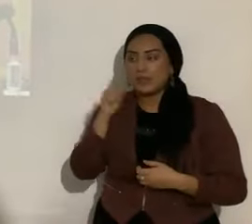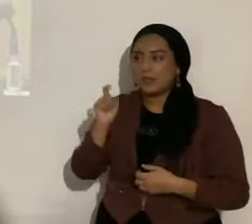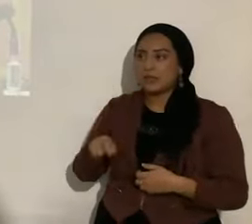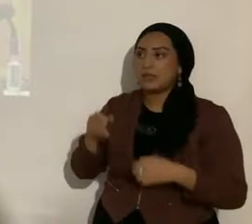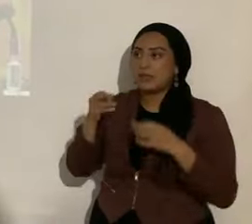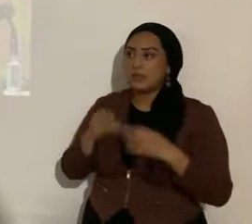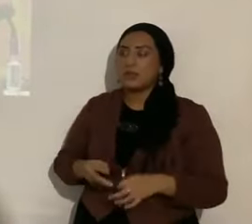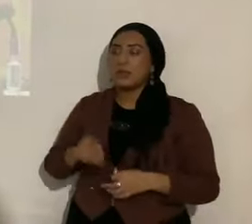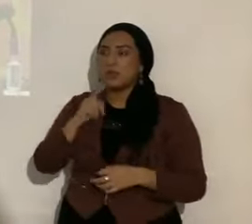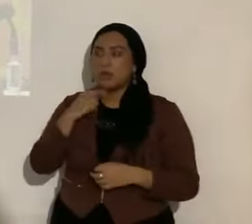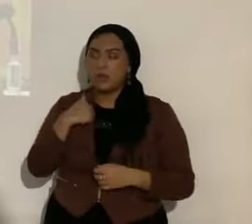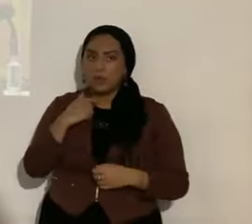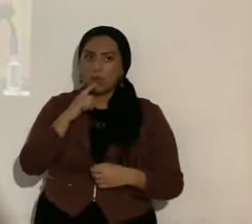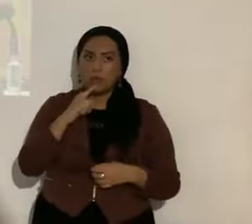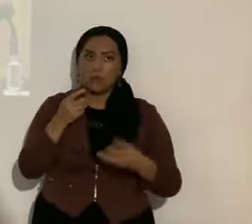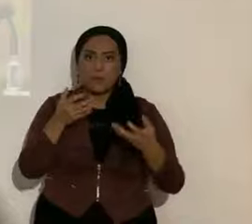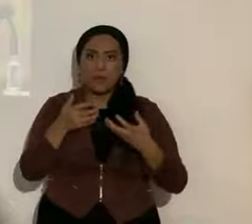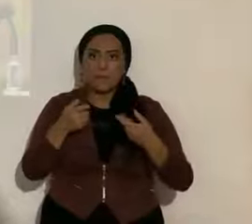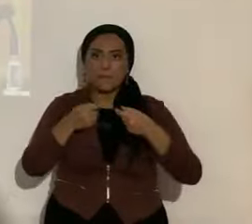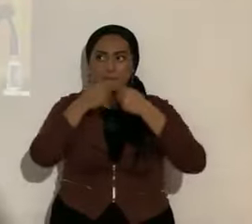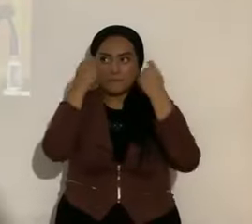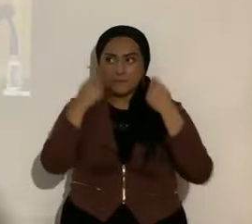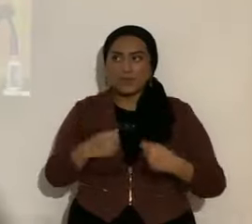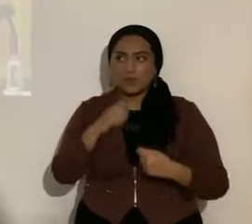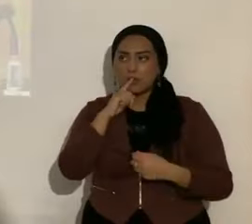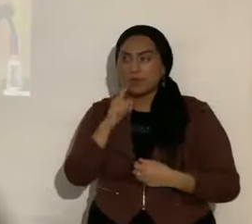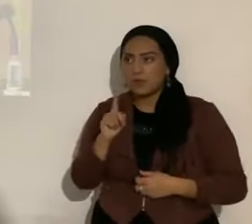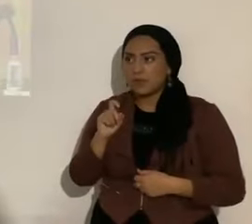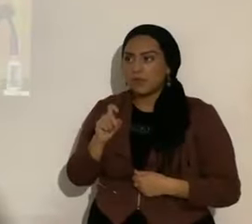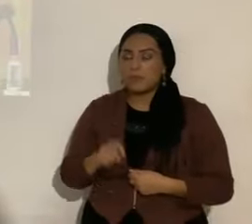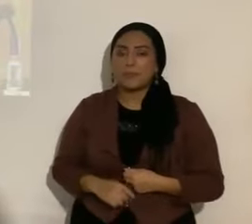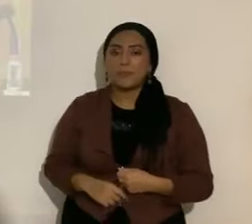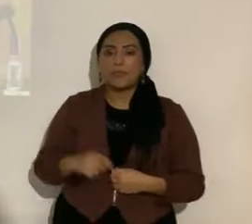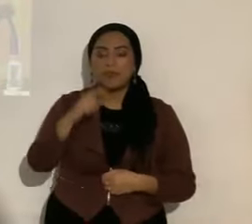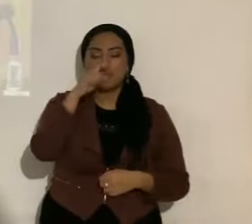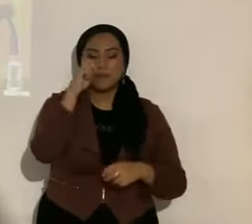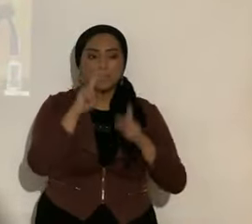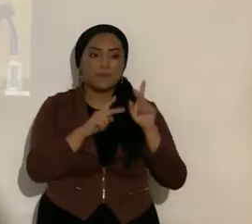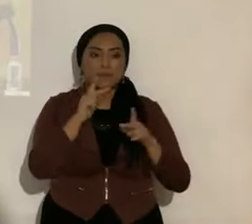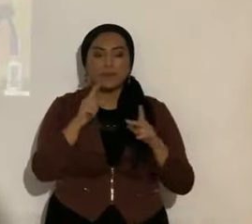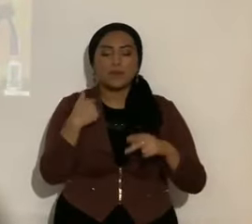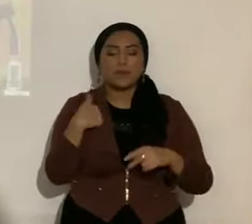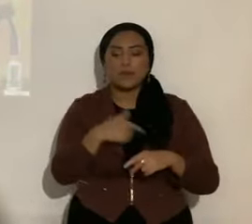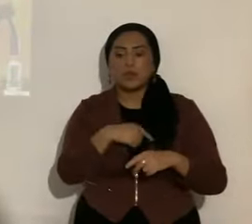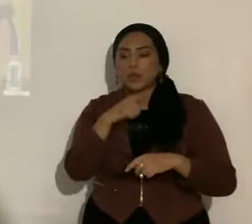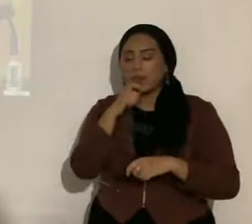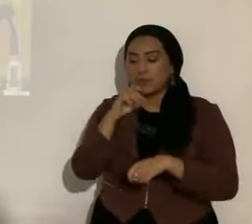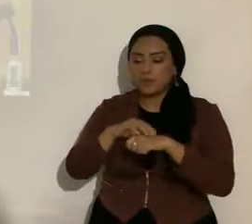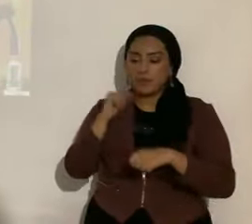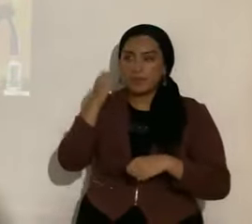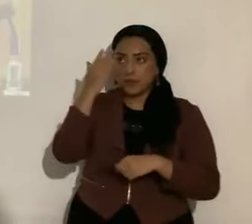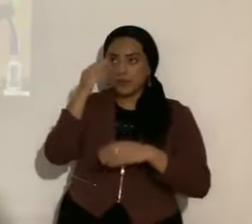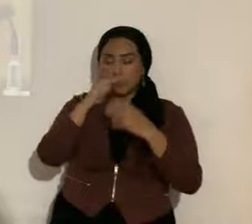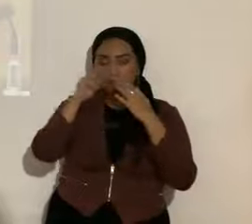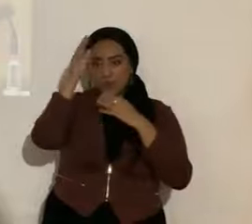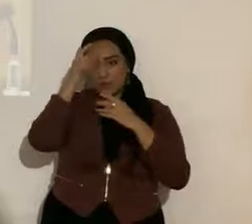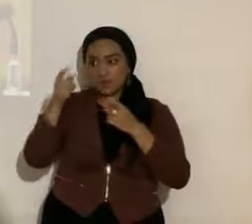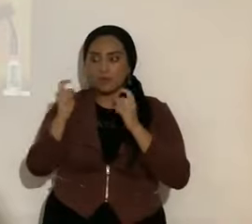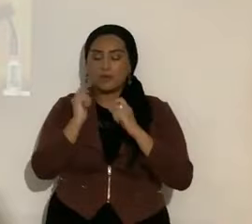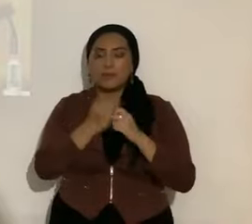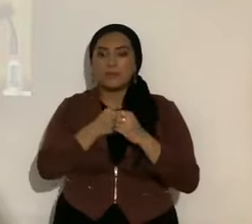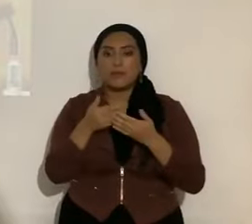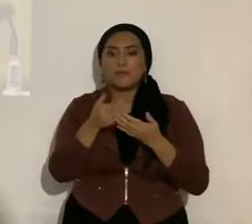atención, ¿realmente me quiero poner esto? Porque las personas que somos llamadas, el Eterno nos equipa